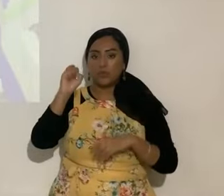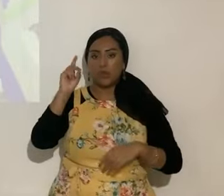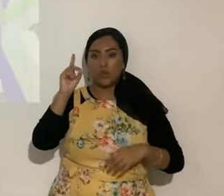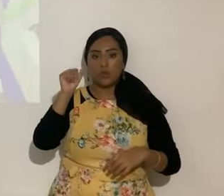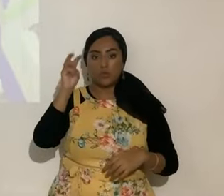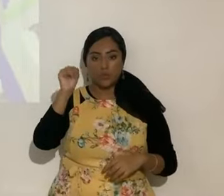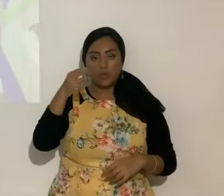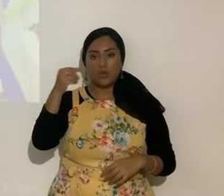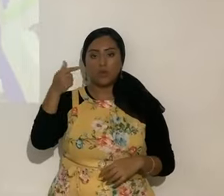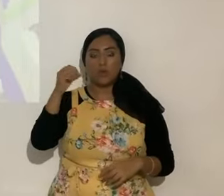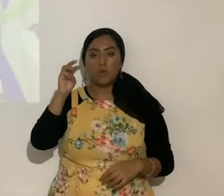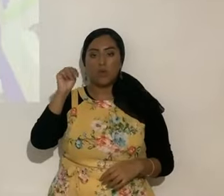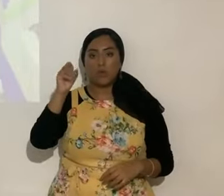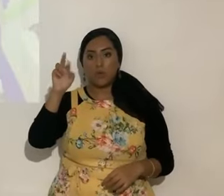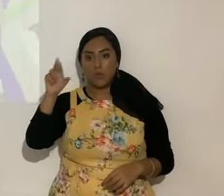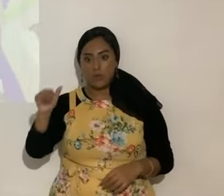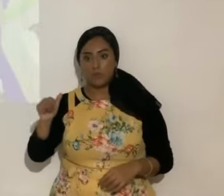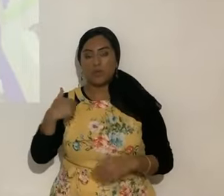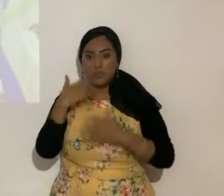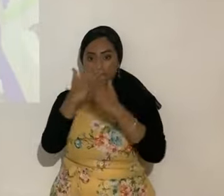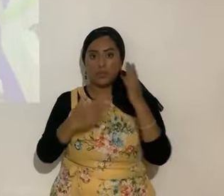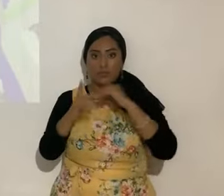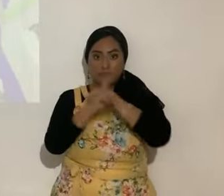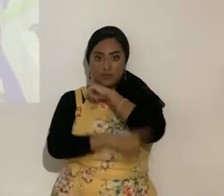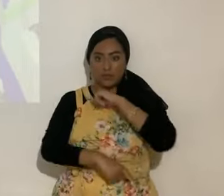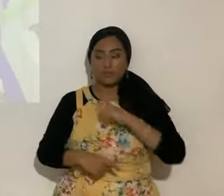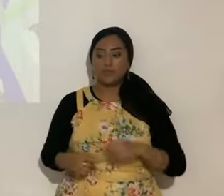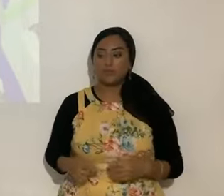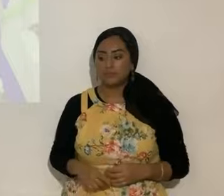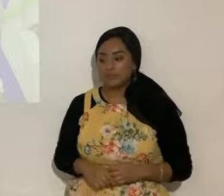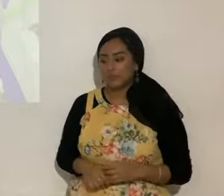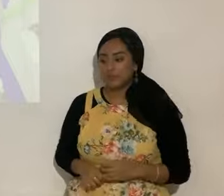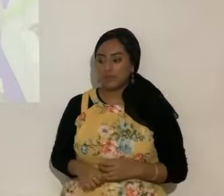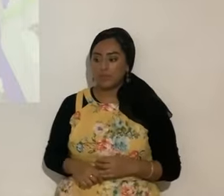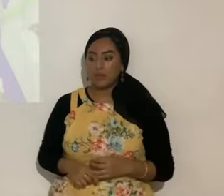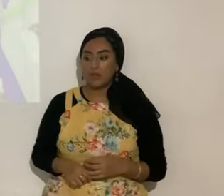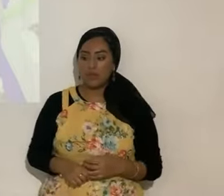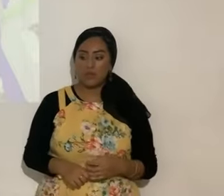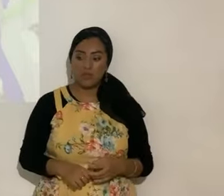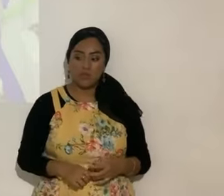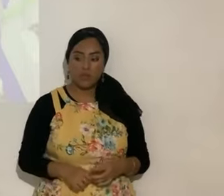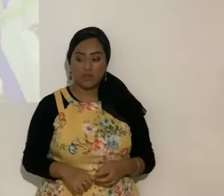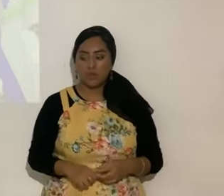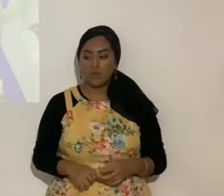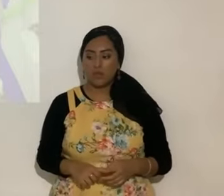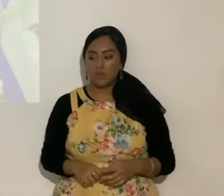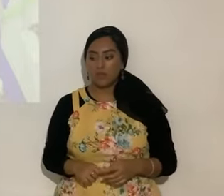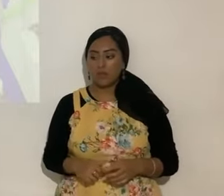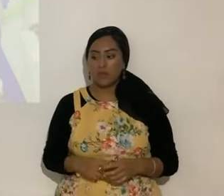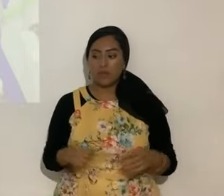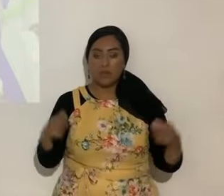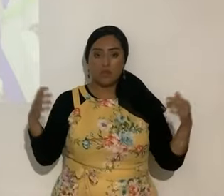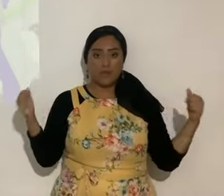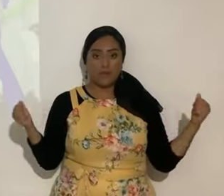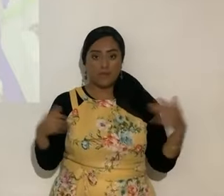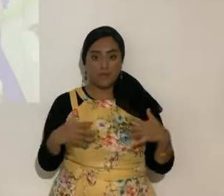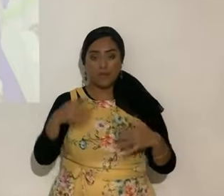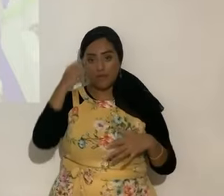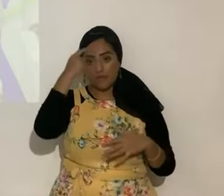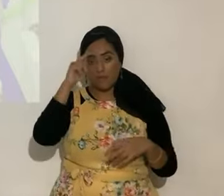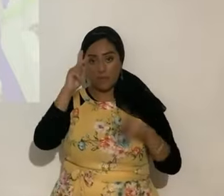si recuerdan, o sea, hay grados de castigo, entonces, ya el miedo, para una